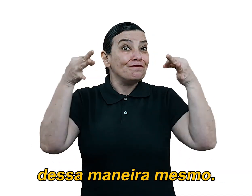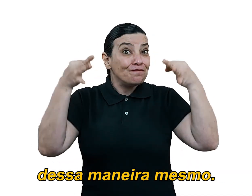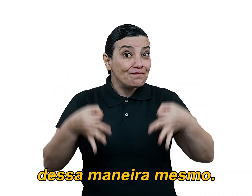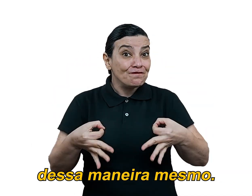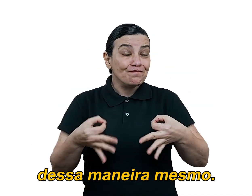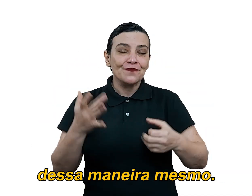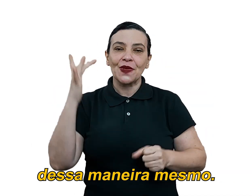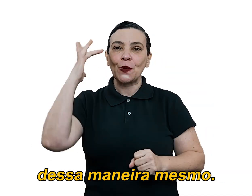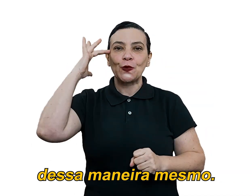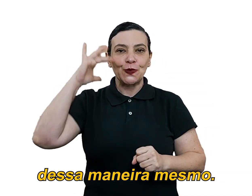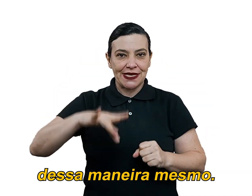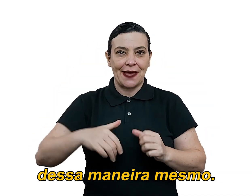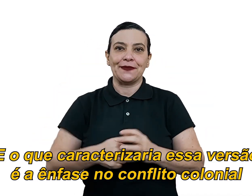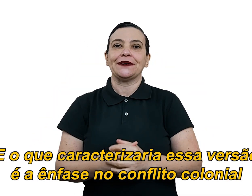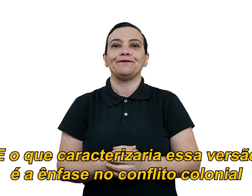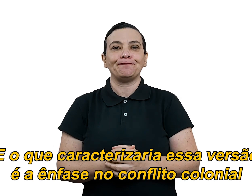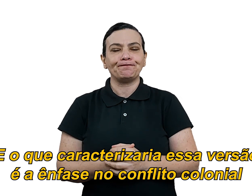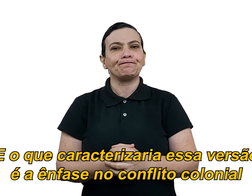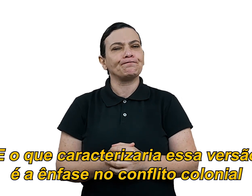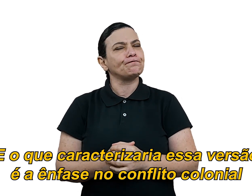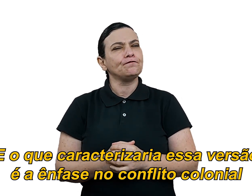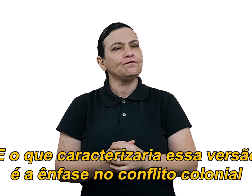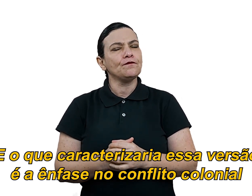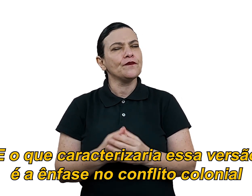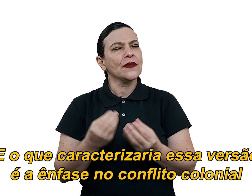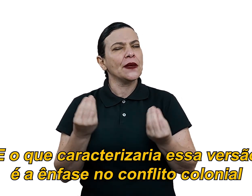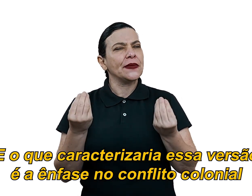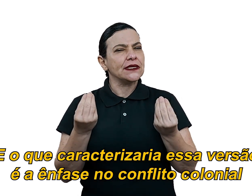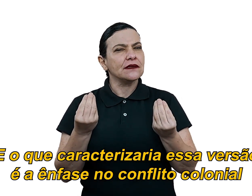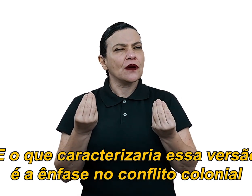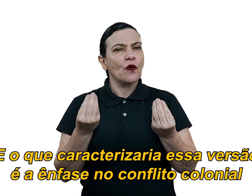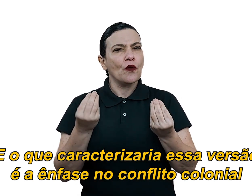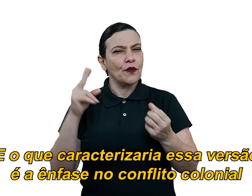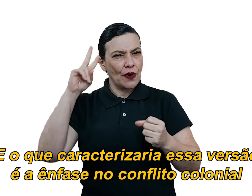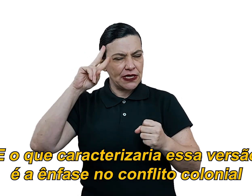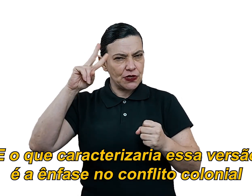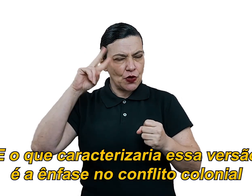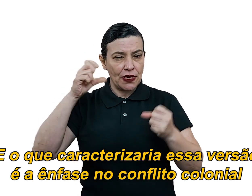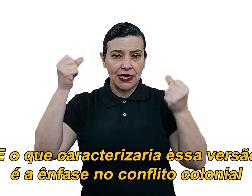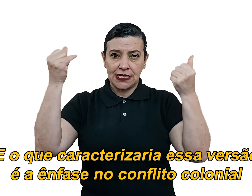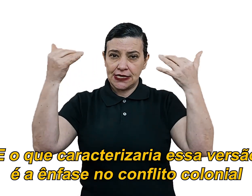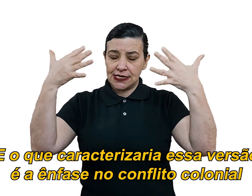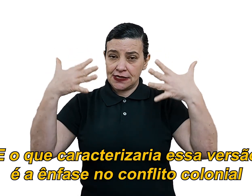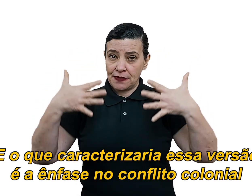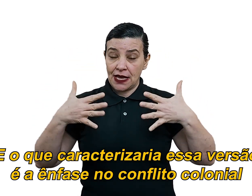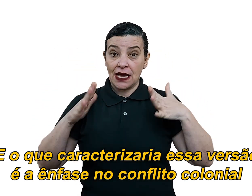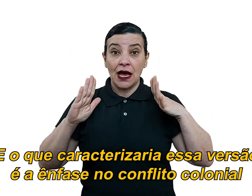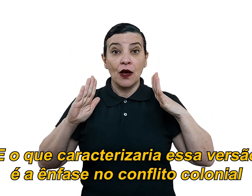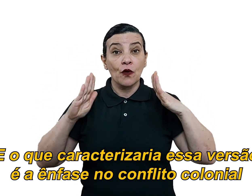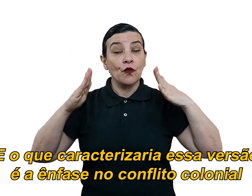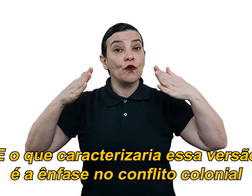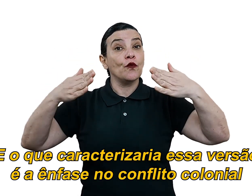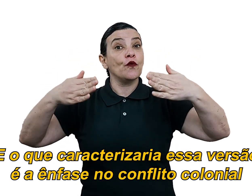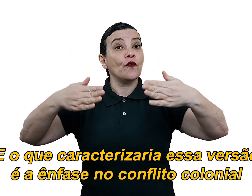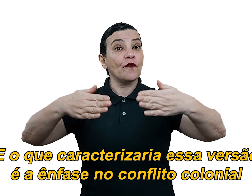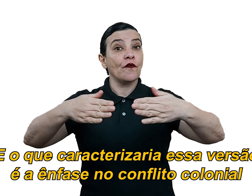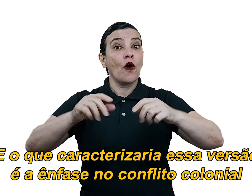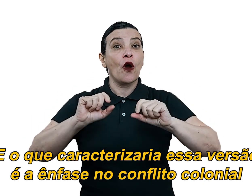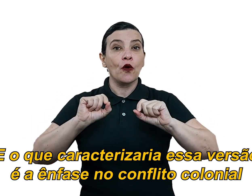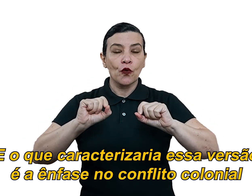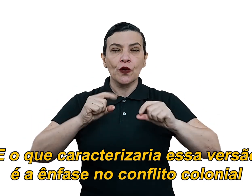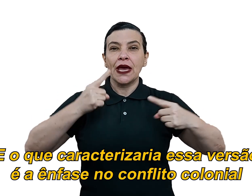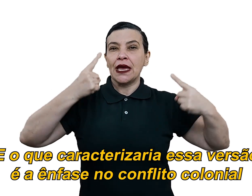maneira mesma, né? E o que caracterizaria essa versão é a ênfase